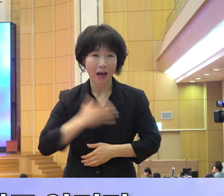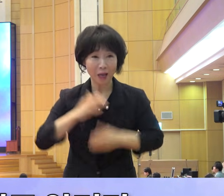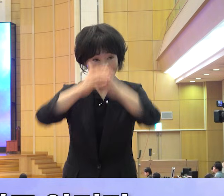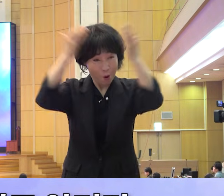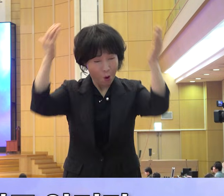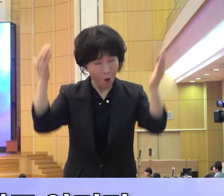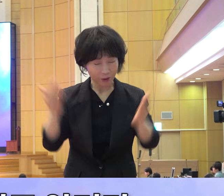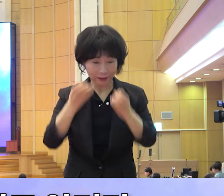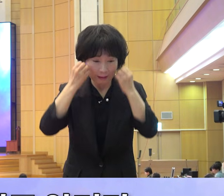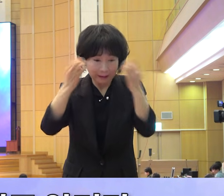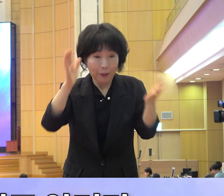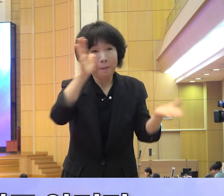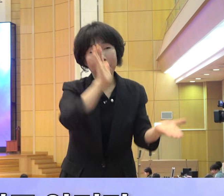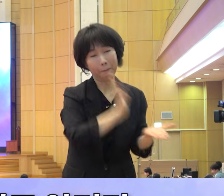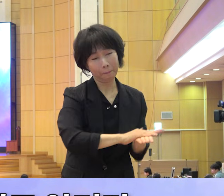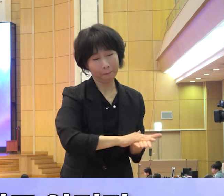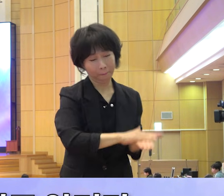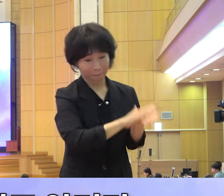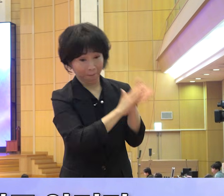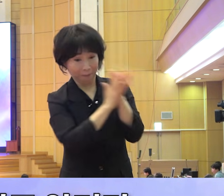나의 모든 것 변하고